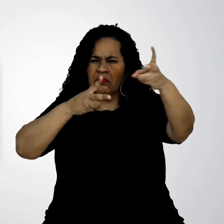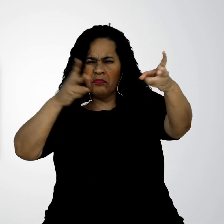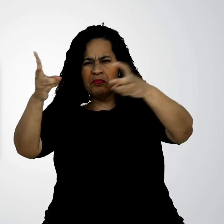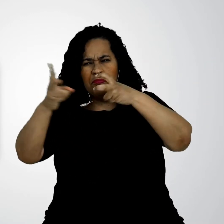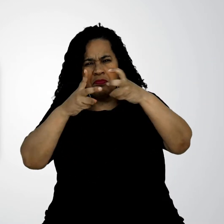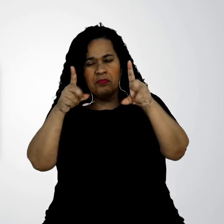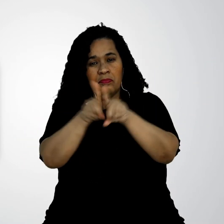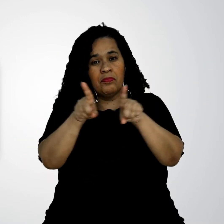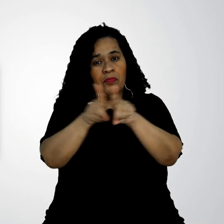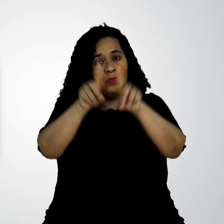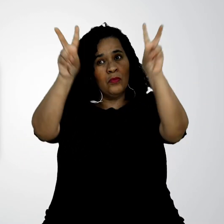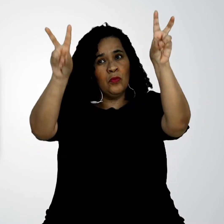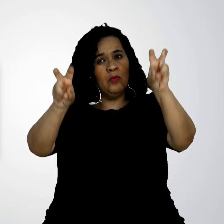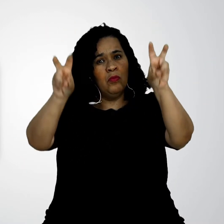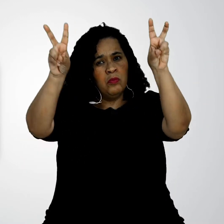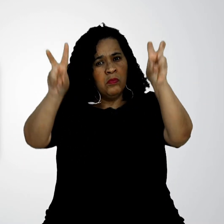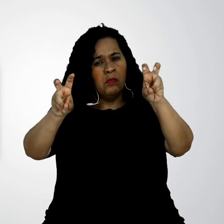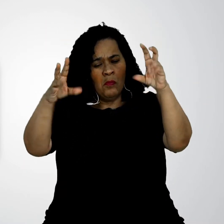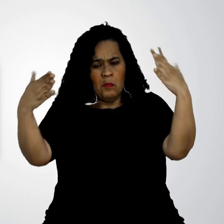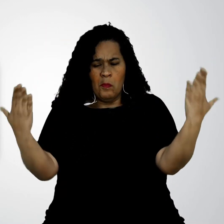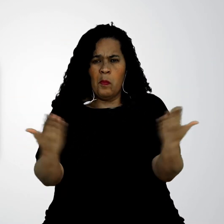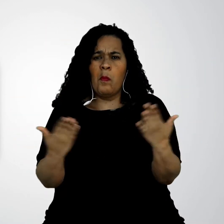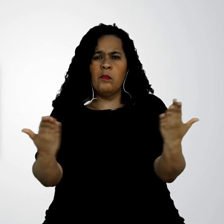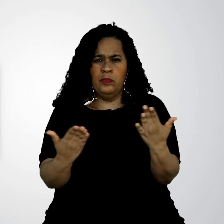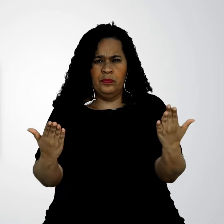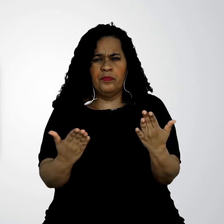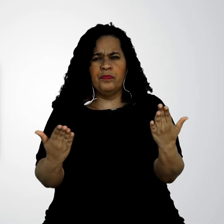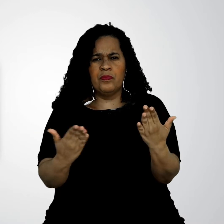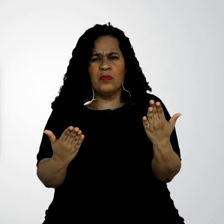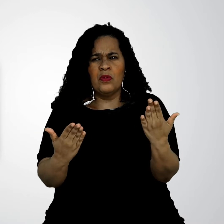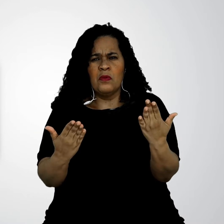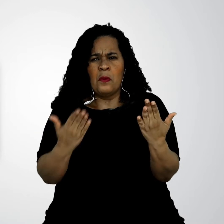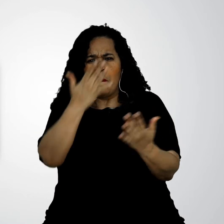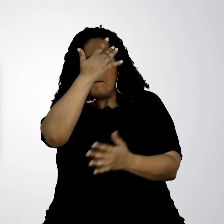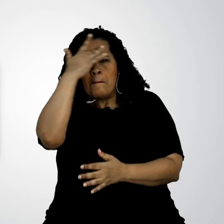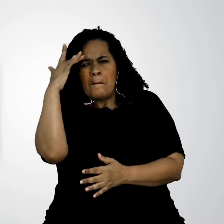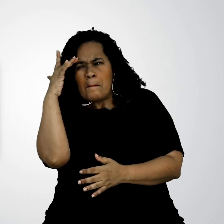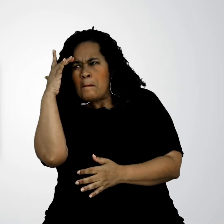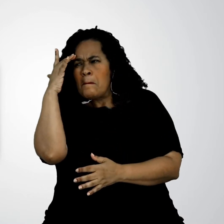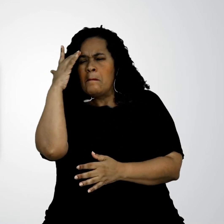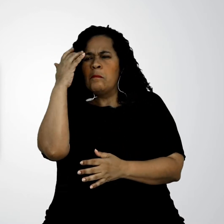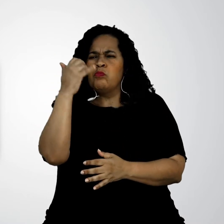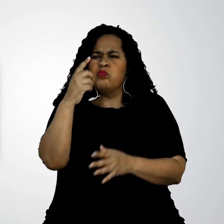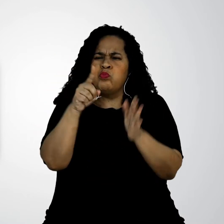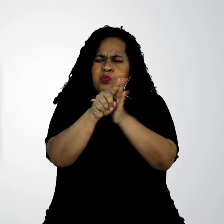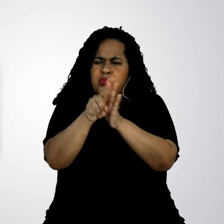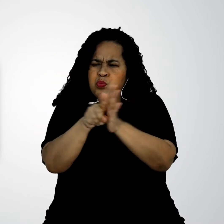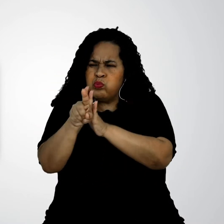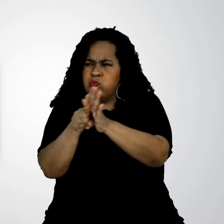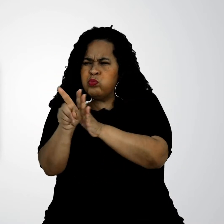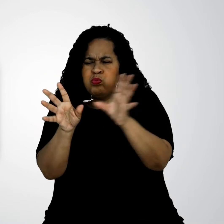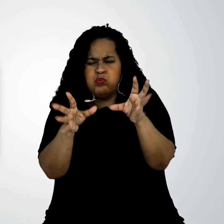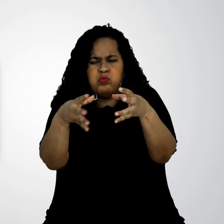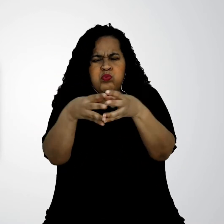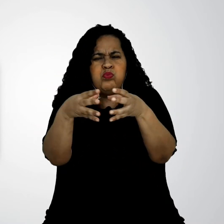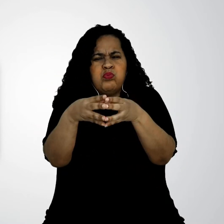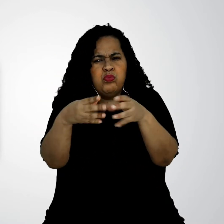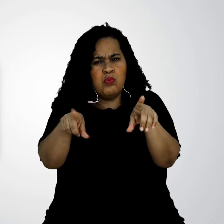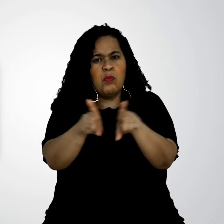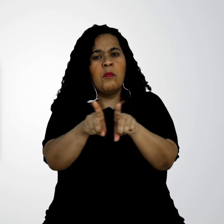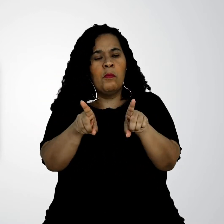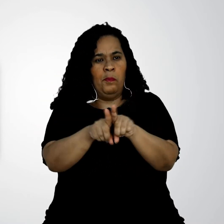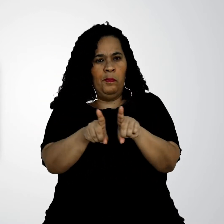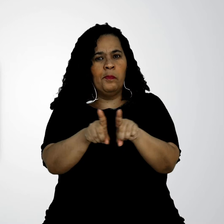tão importante, nós temos diversos pensadores, nós temos diversos grupos que